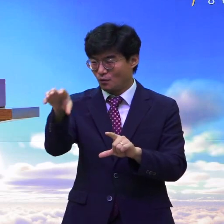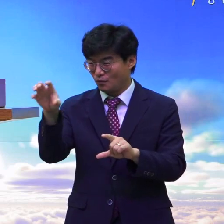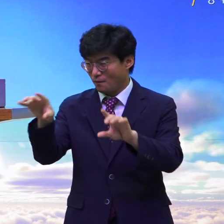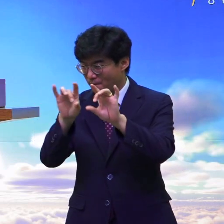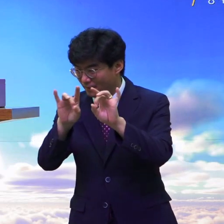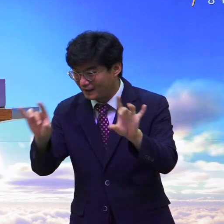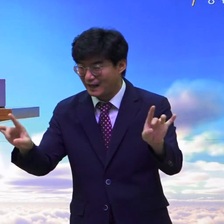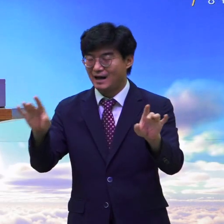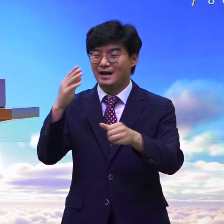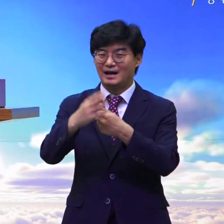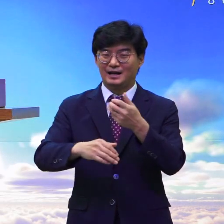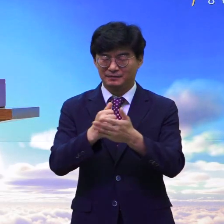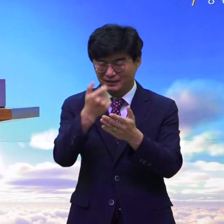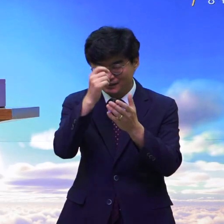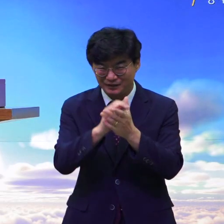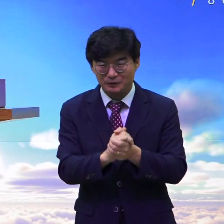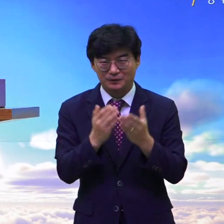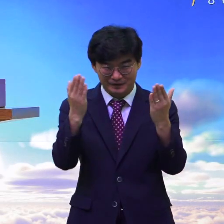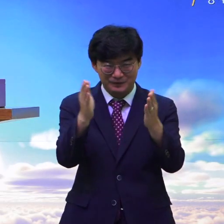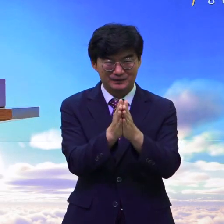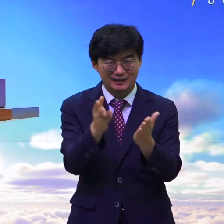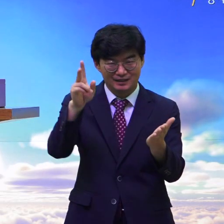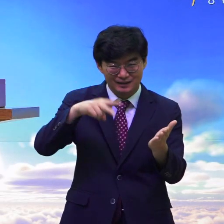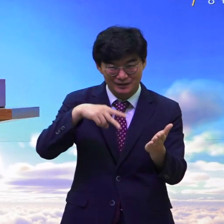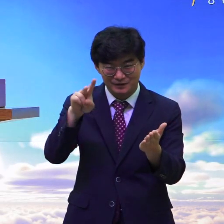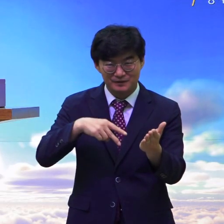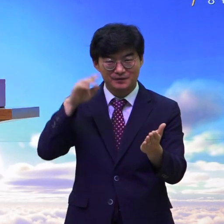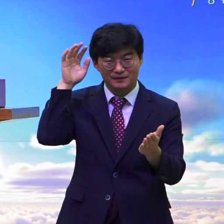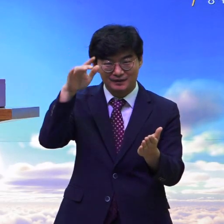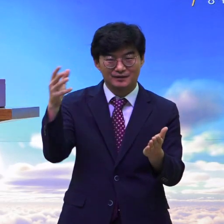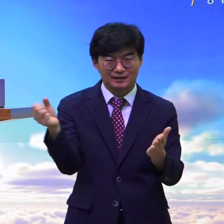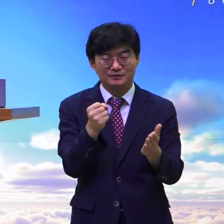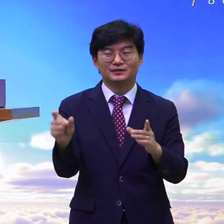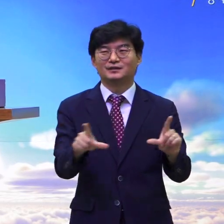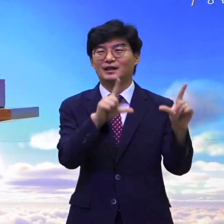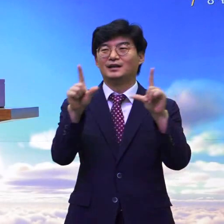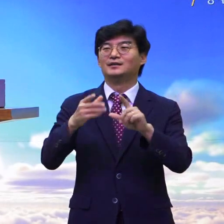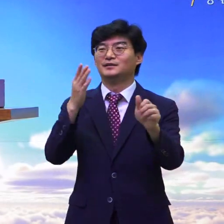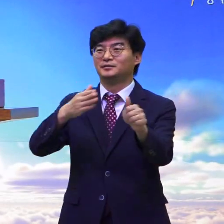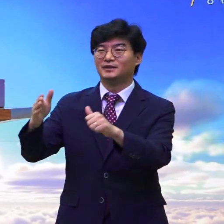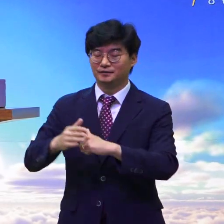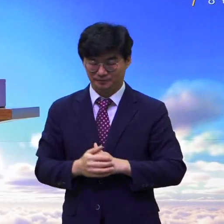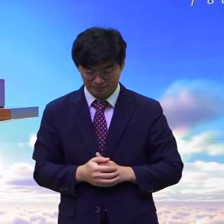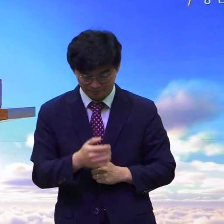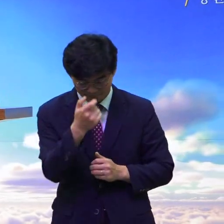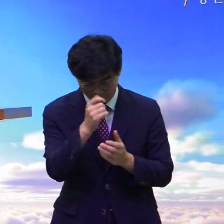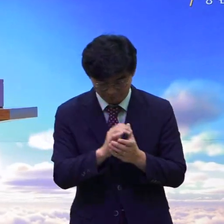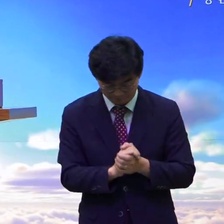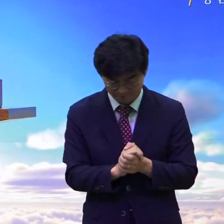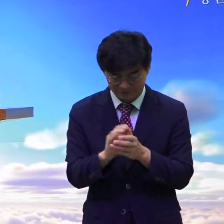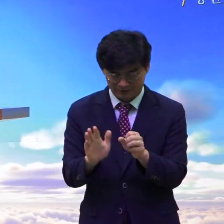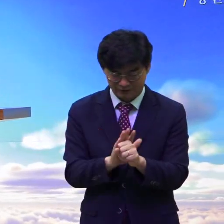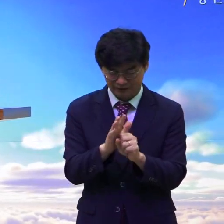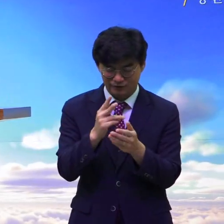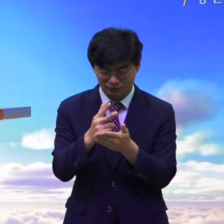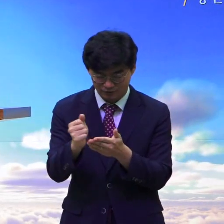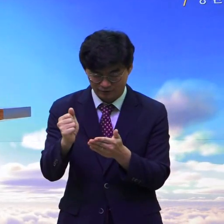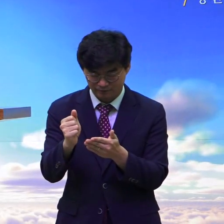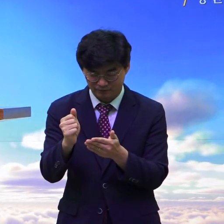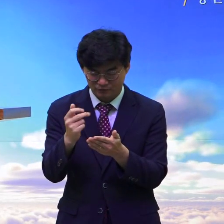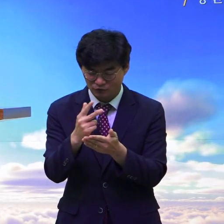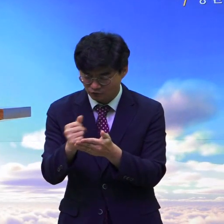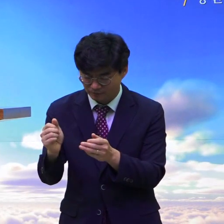말씀을 읽고 하나님을 갈망하며 살아가시기를 바랍니다. 사랑의 주님, 우리 주님의 은혜를